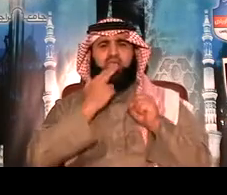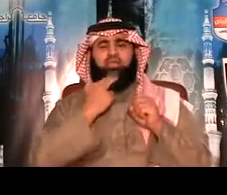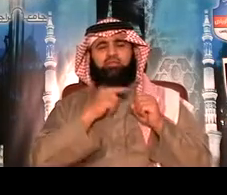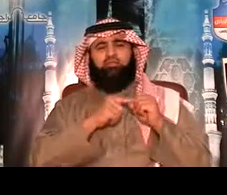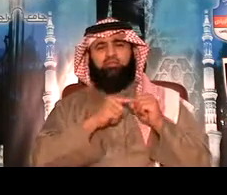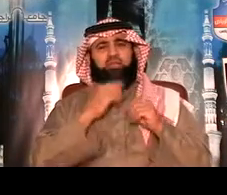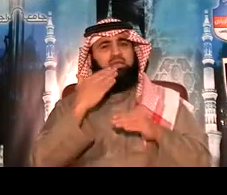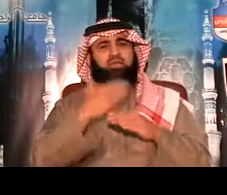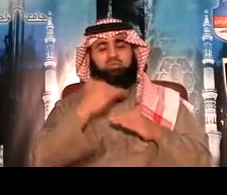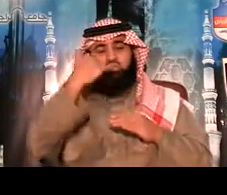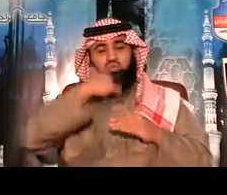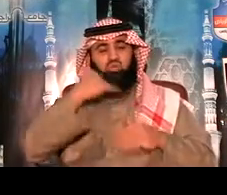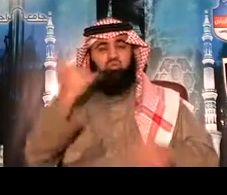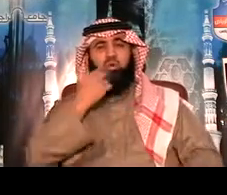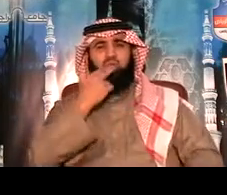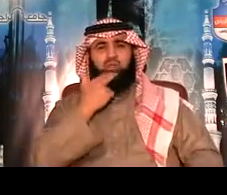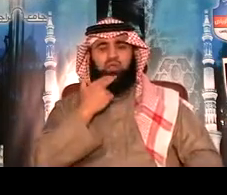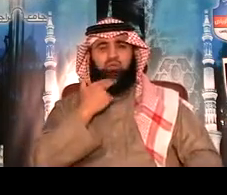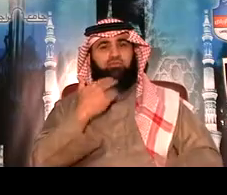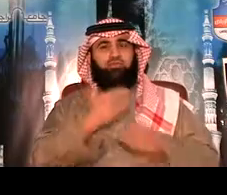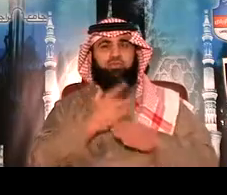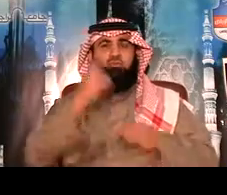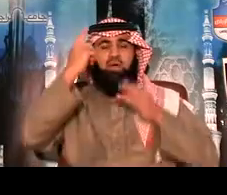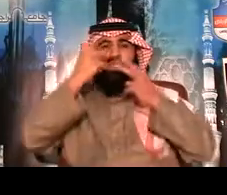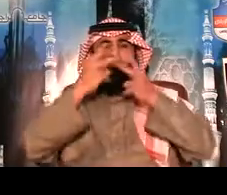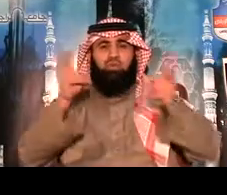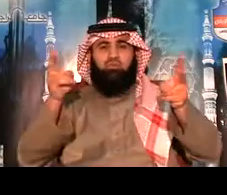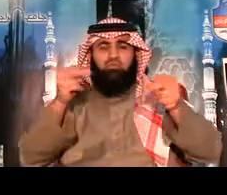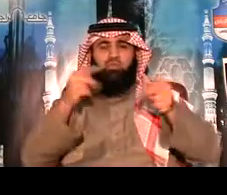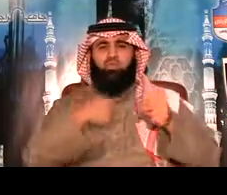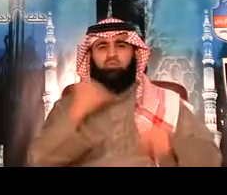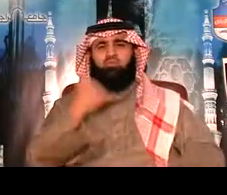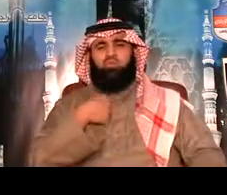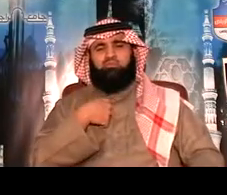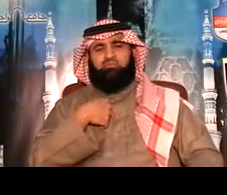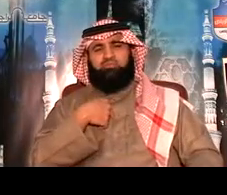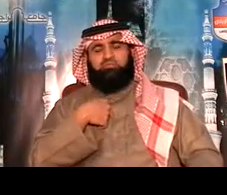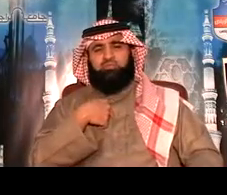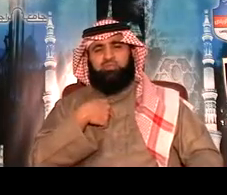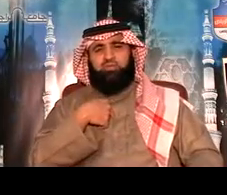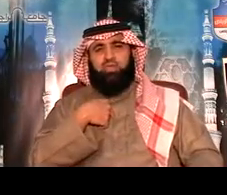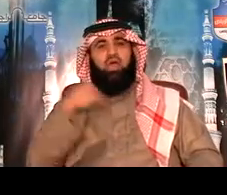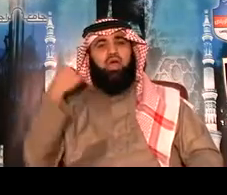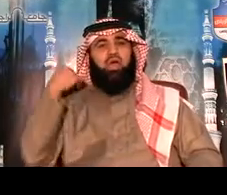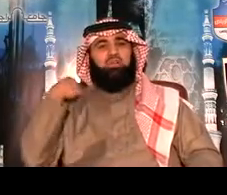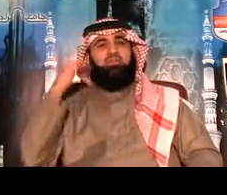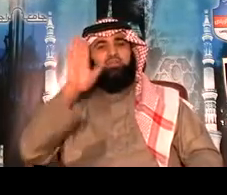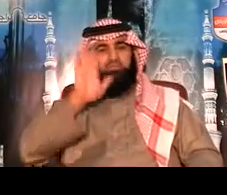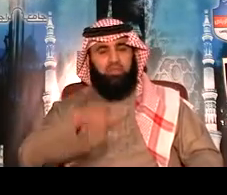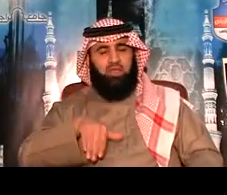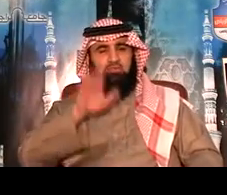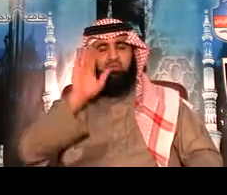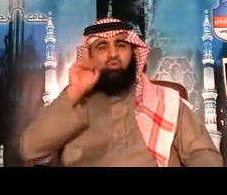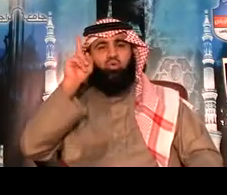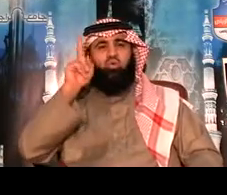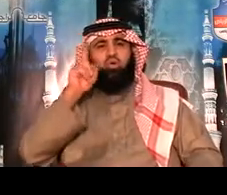هي المعتبرة عند الله جل وعلا، عليها المعول في الثواب والعقاب. فعن أبي